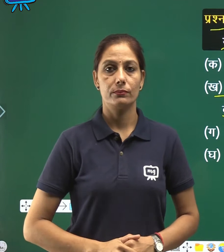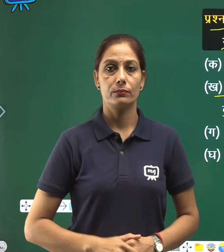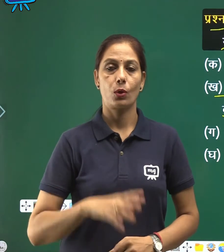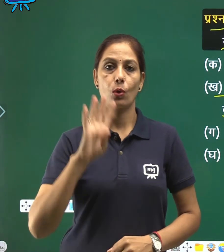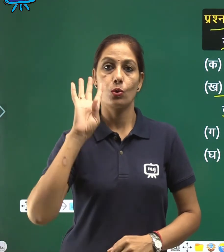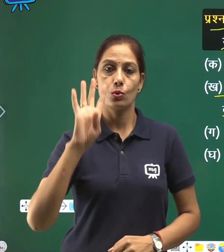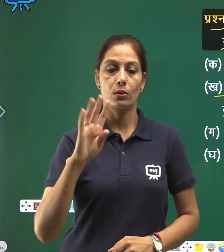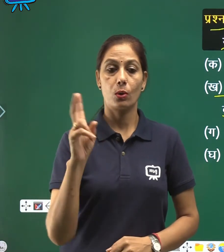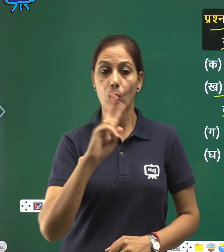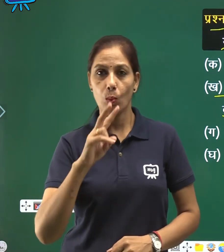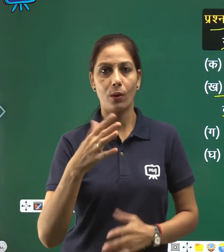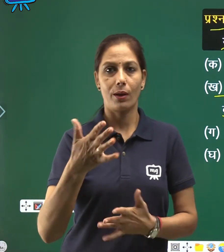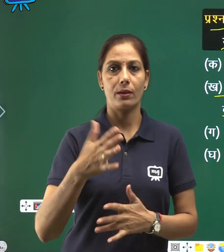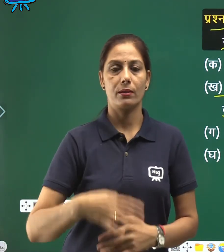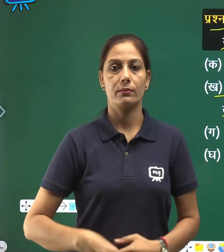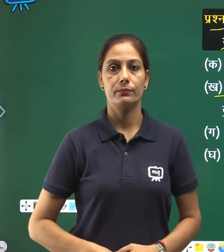चौथा दोनों का नहीं।